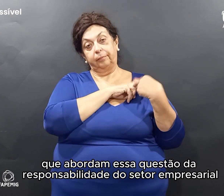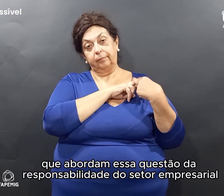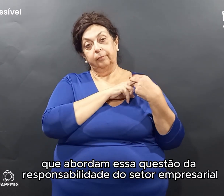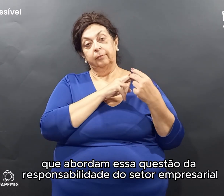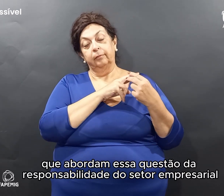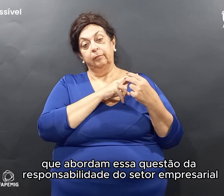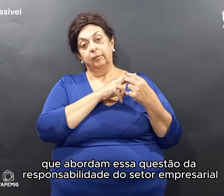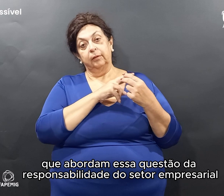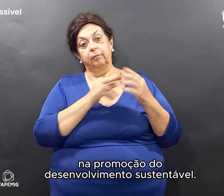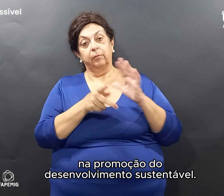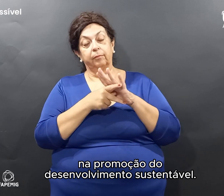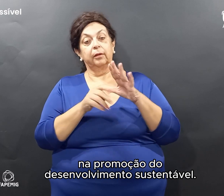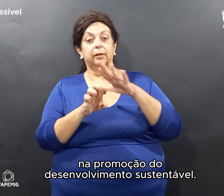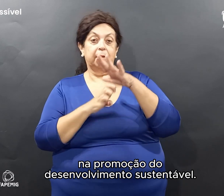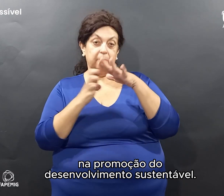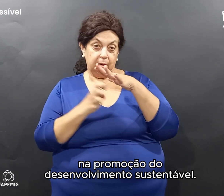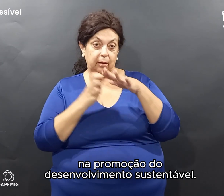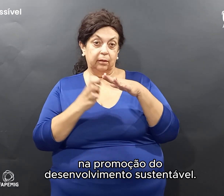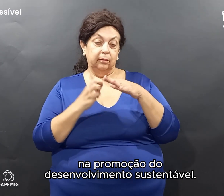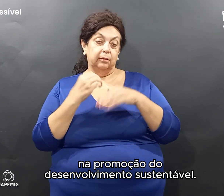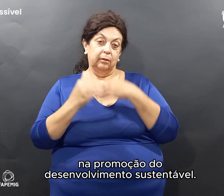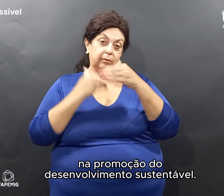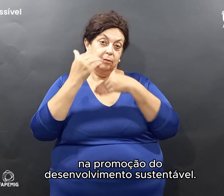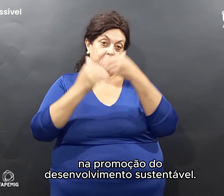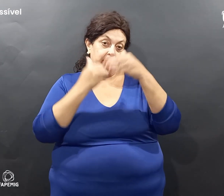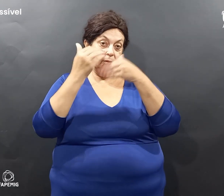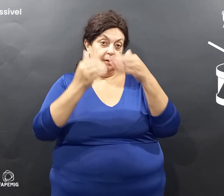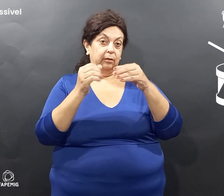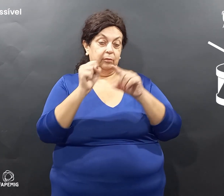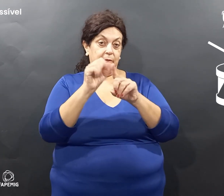setor empresarial na promoção do desenvolvimento sustentável.